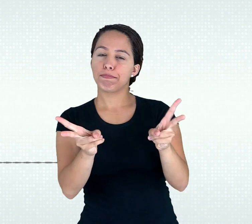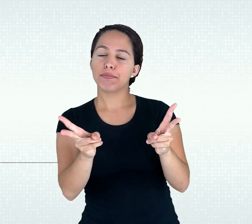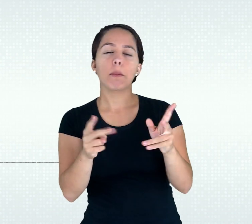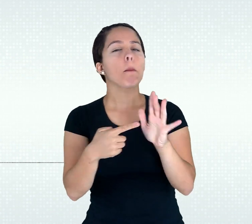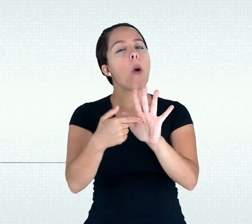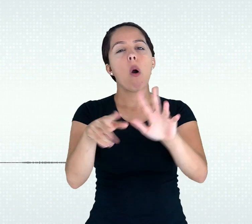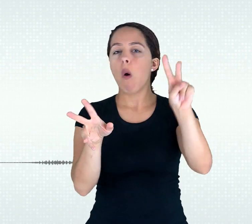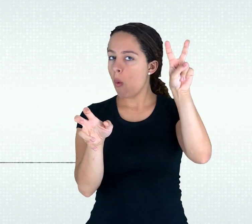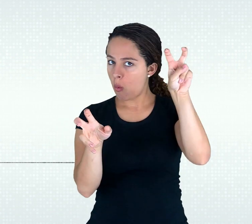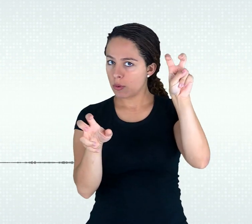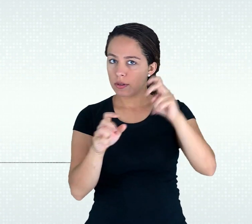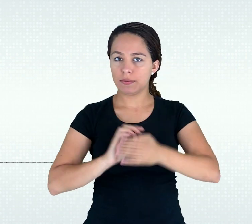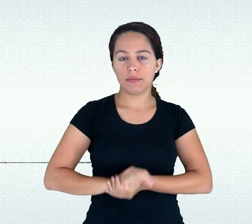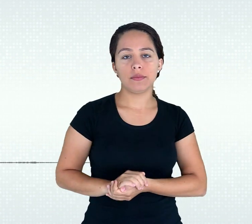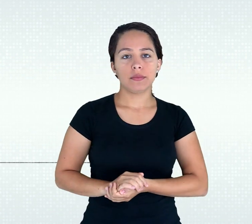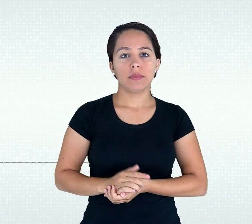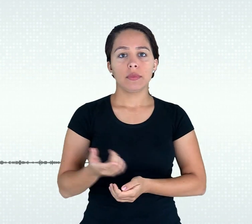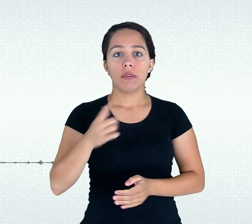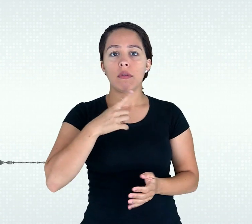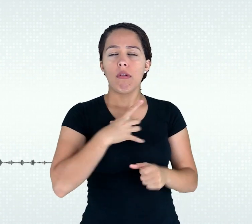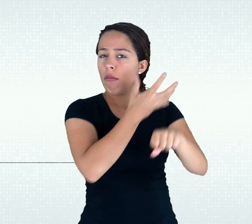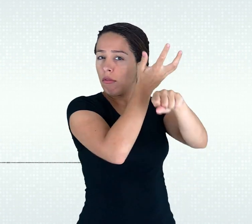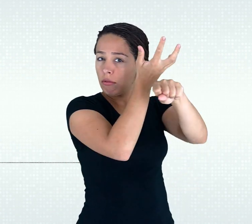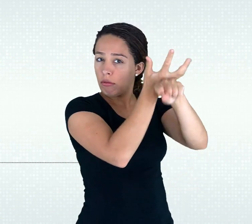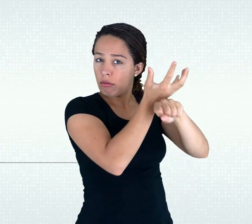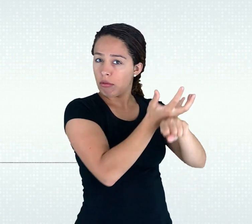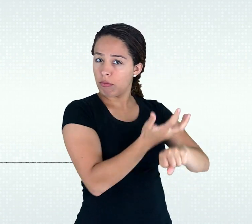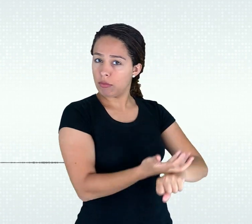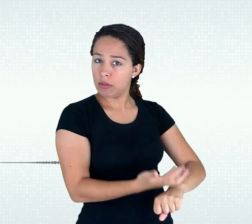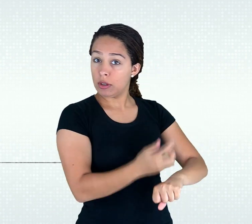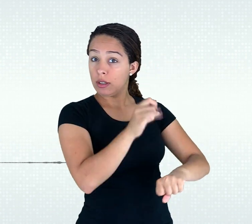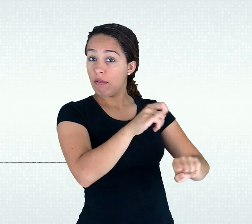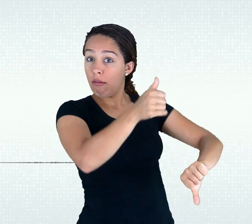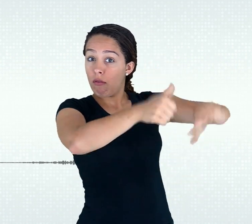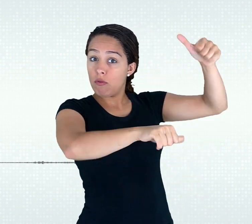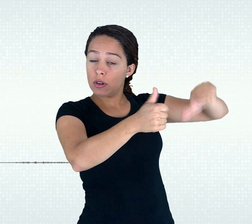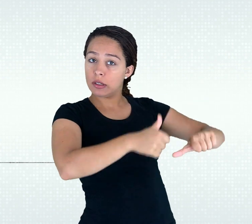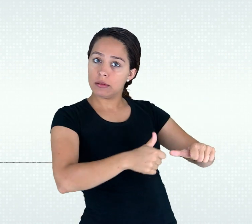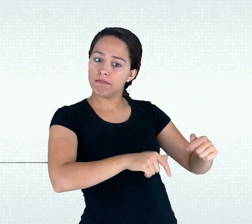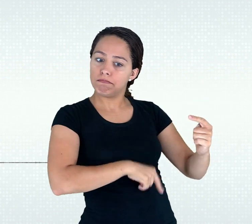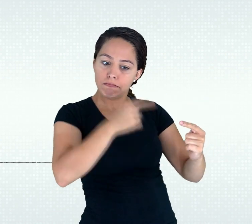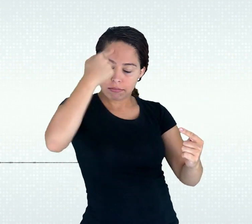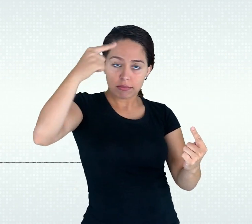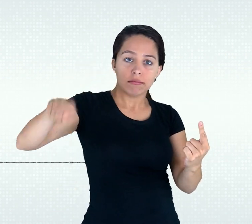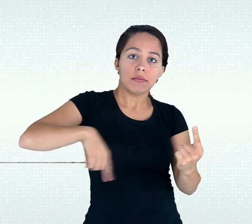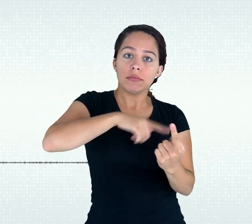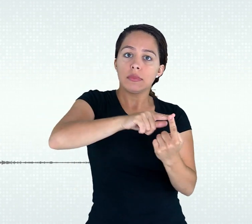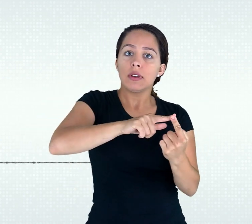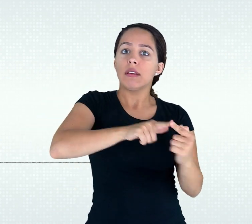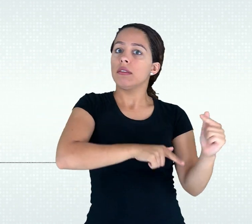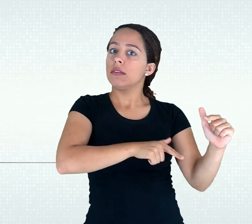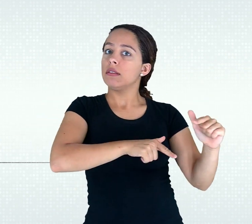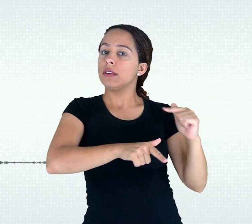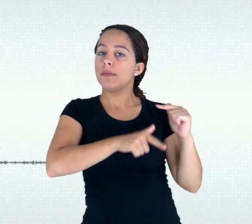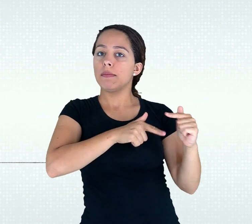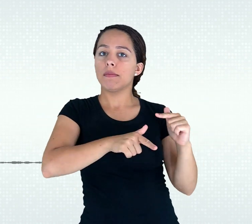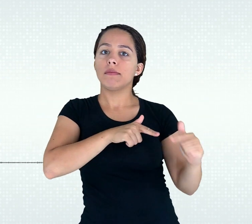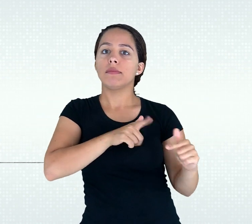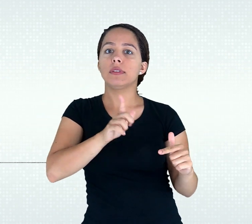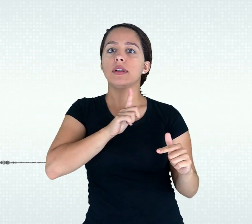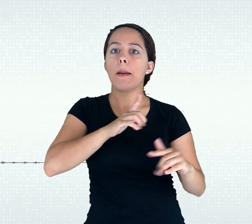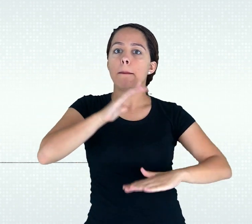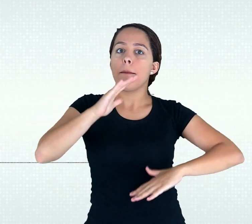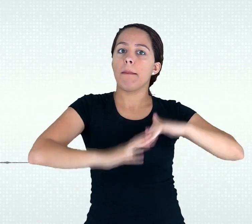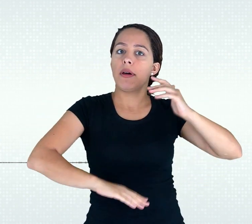para os componentes curriculares cuja avaliação sempre incidir sobre trabalhos práticos a